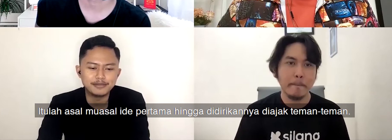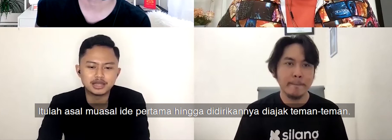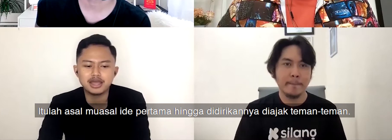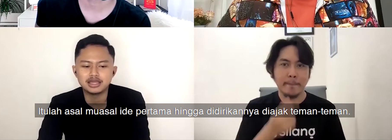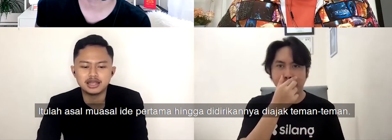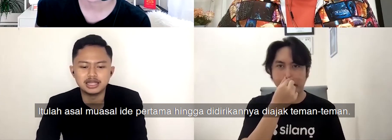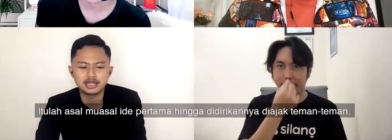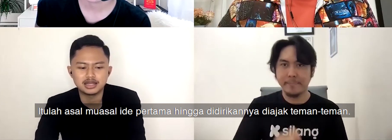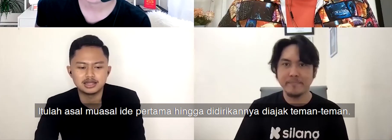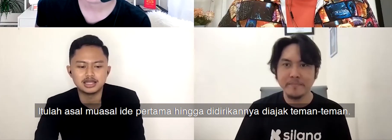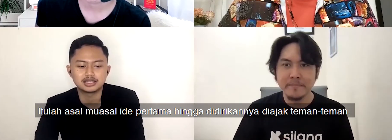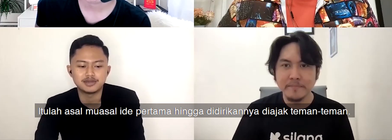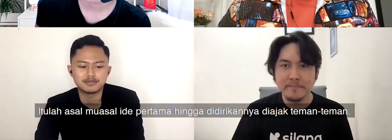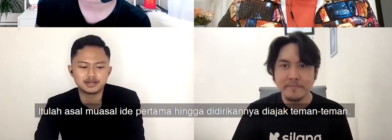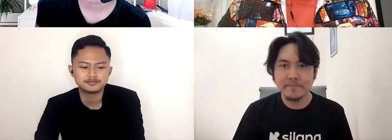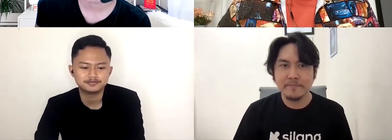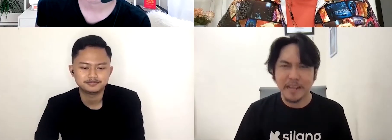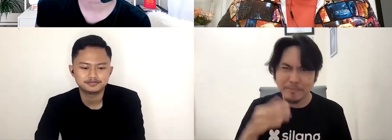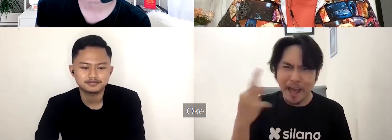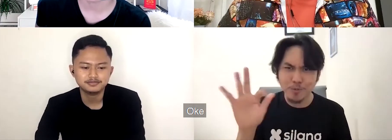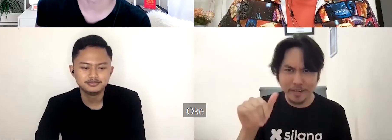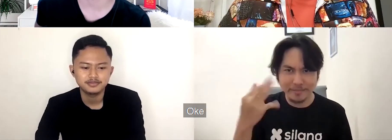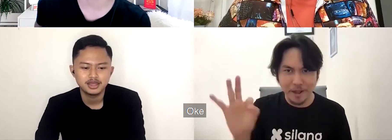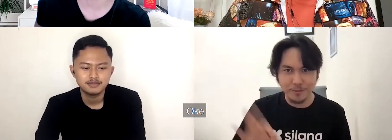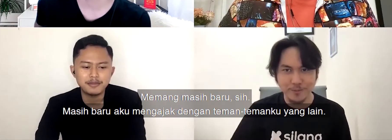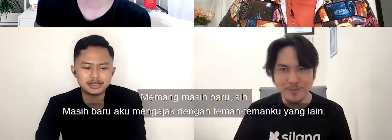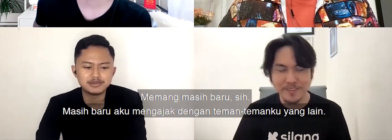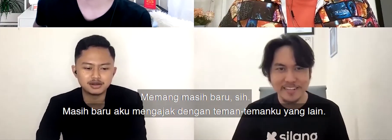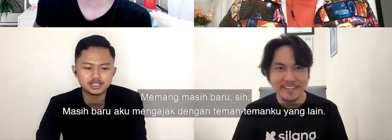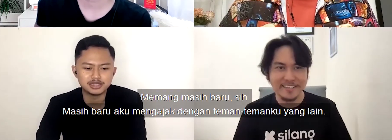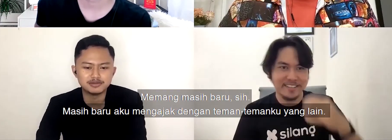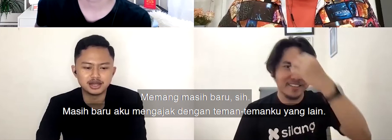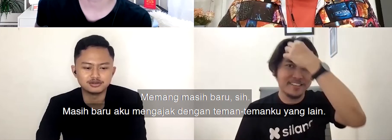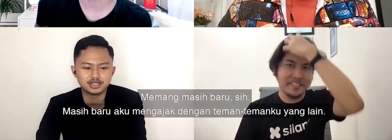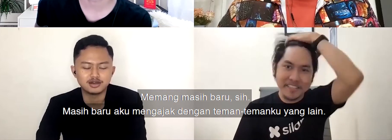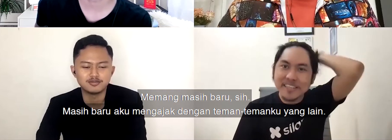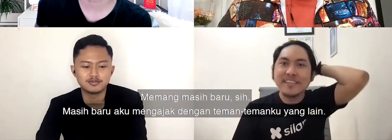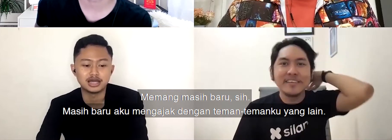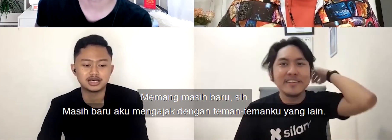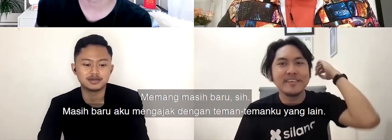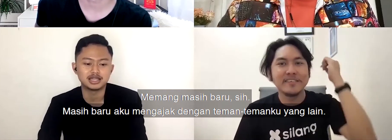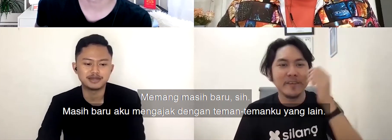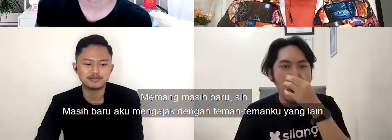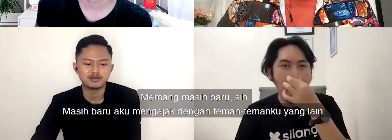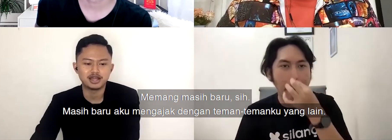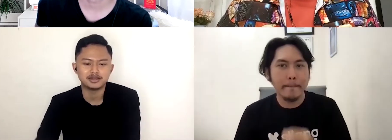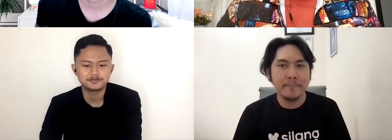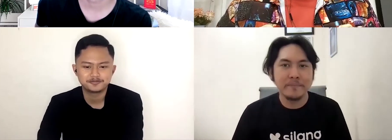pertama hingga didirikannya diajak teman-teman oke memang Masih baru masih baru ya